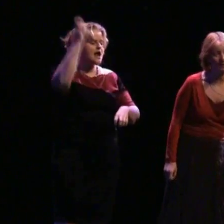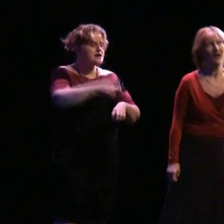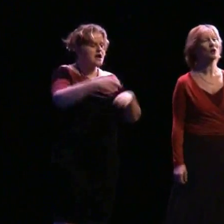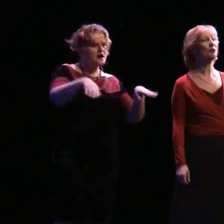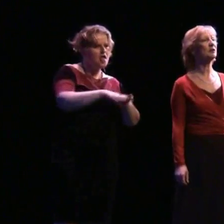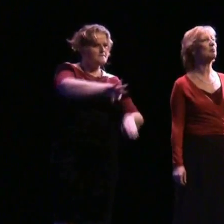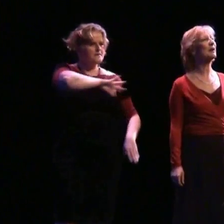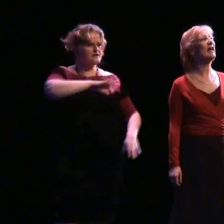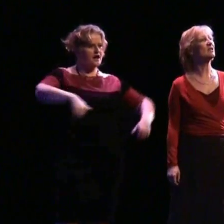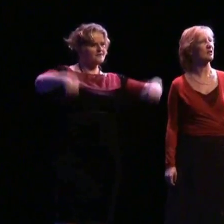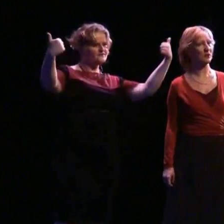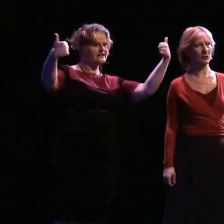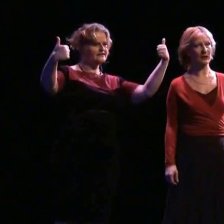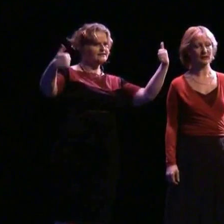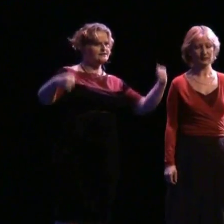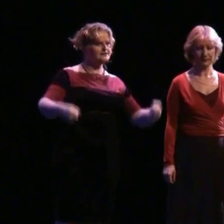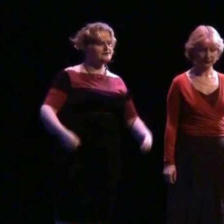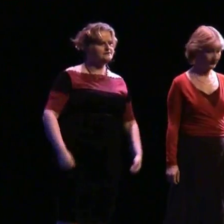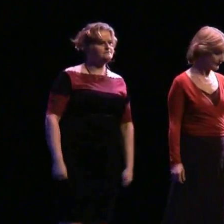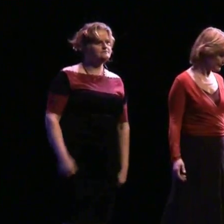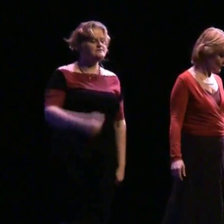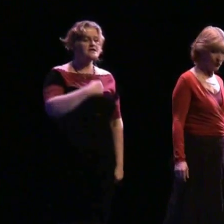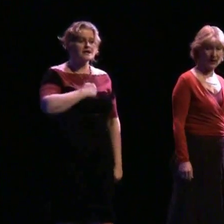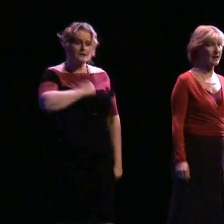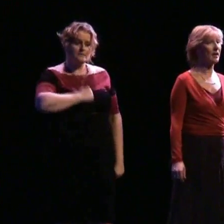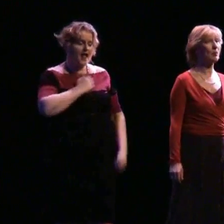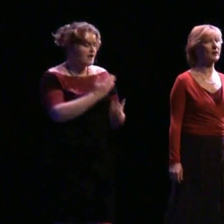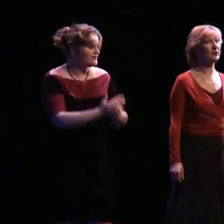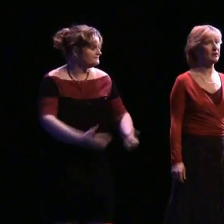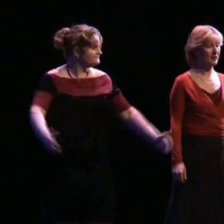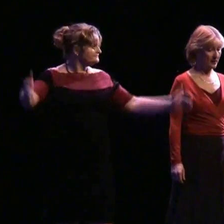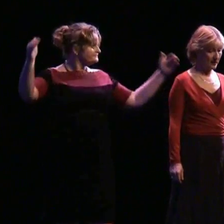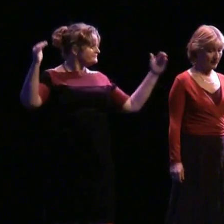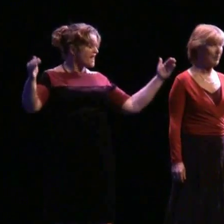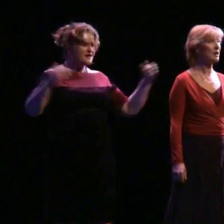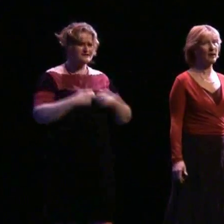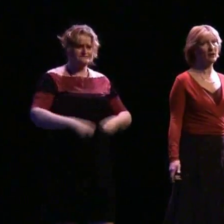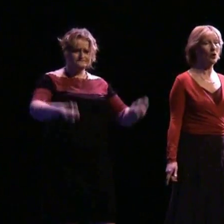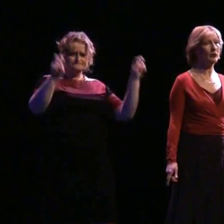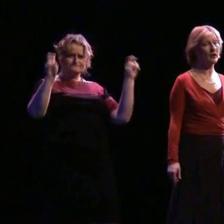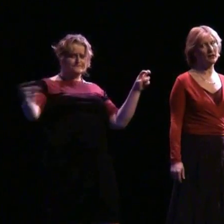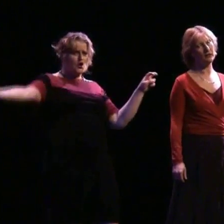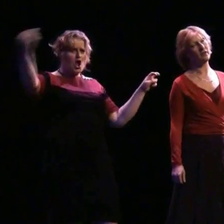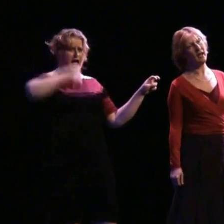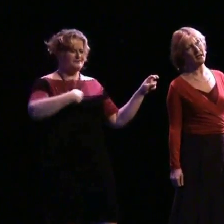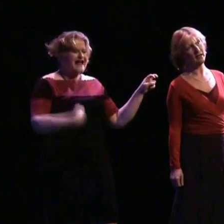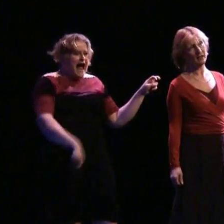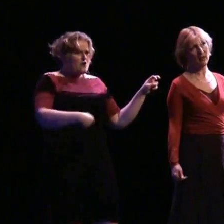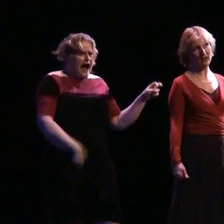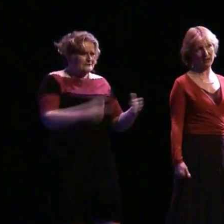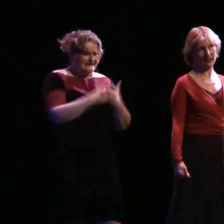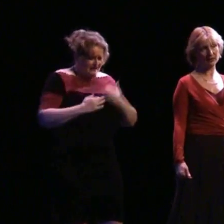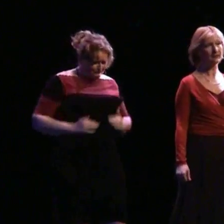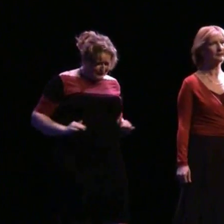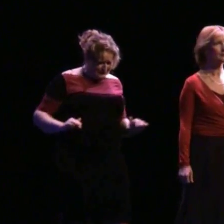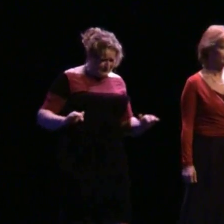zo blij was, hij, alsof hij een prijs had gewonnen. Oké, ik in bad. Beide benen over de rand, want hij ging